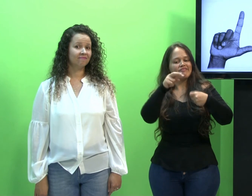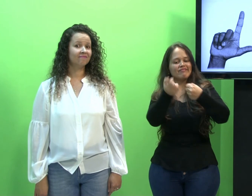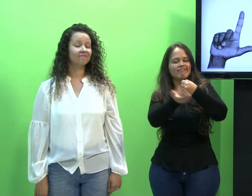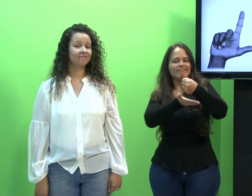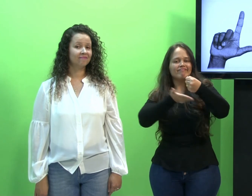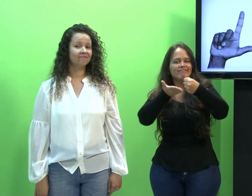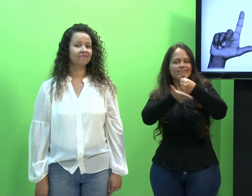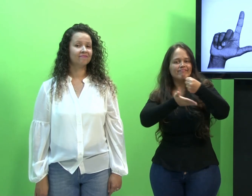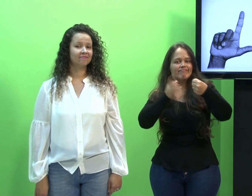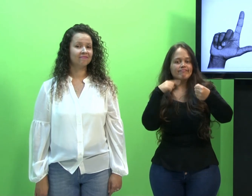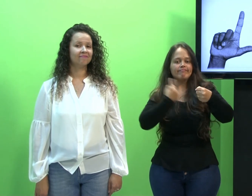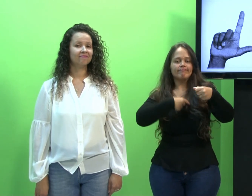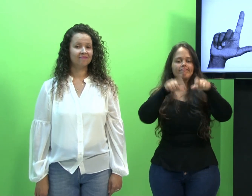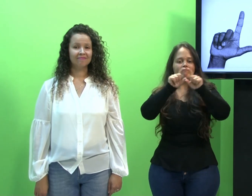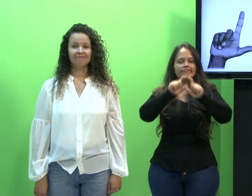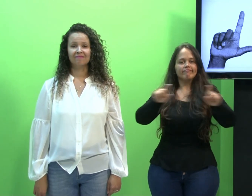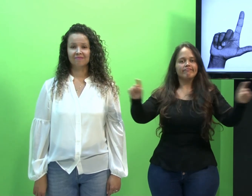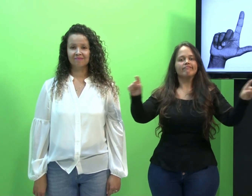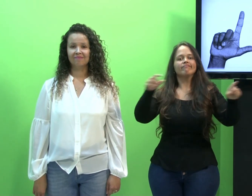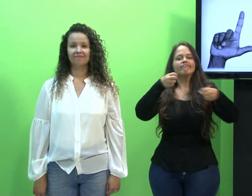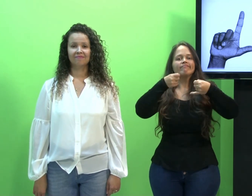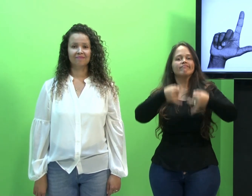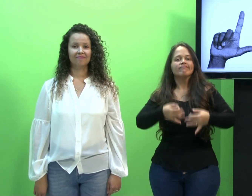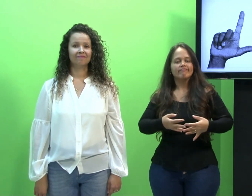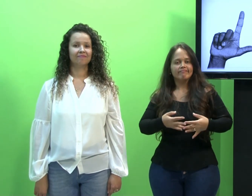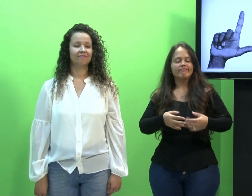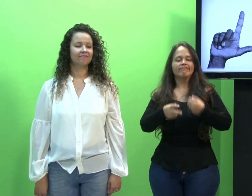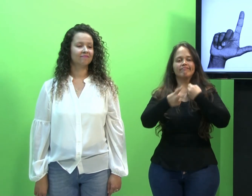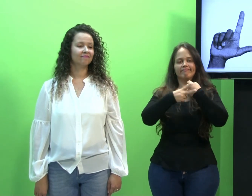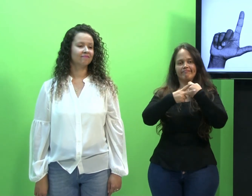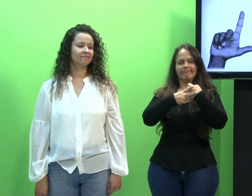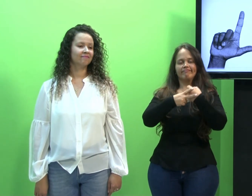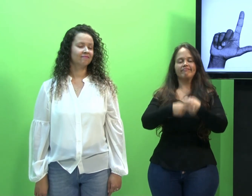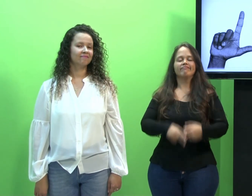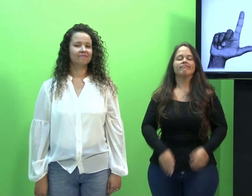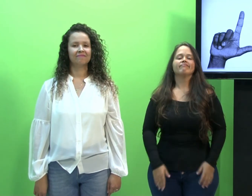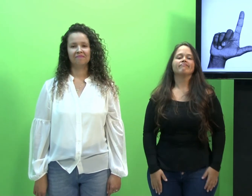superficial o que queremos dizer com argumentos verbais.